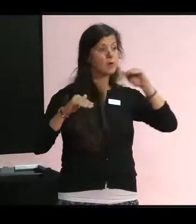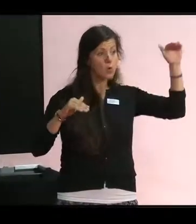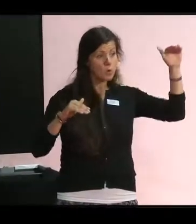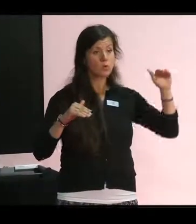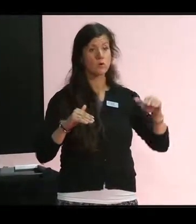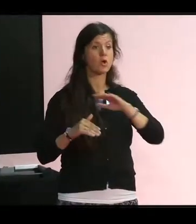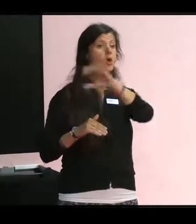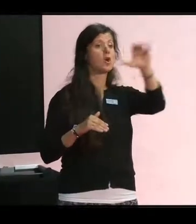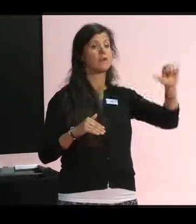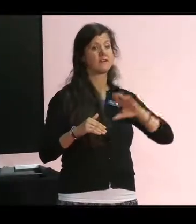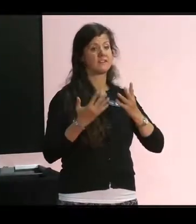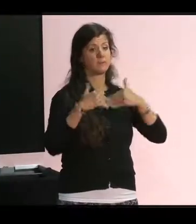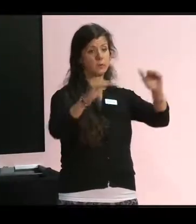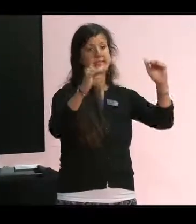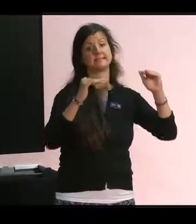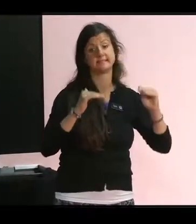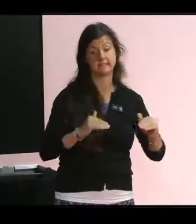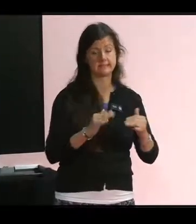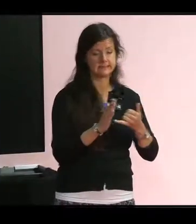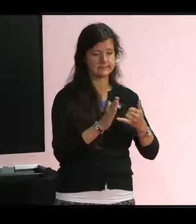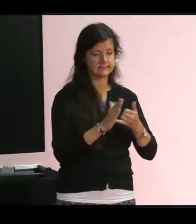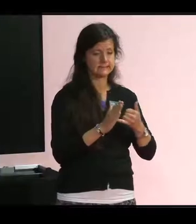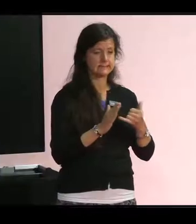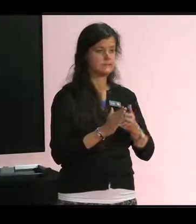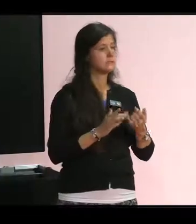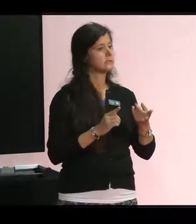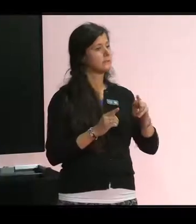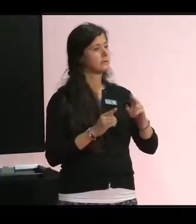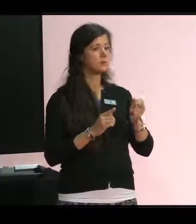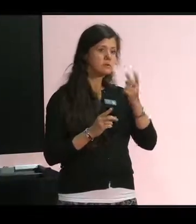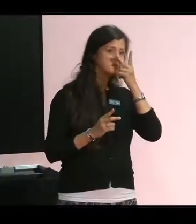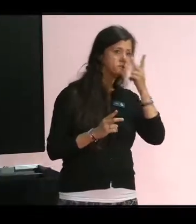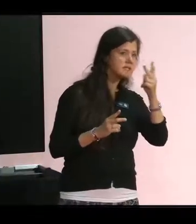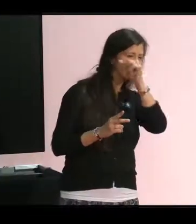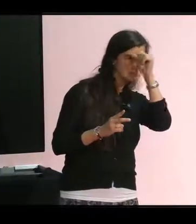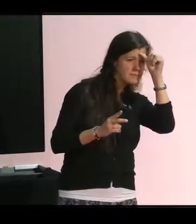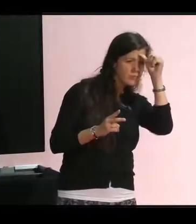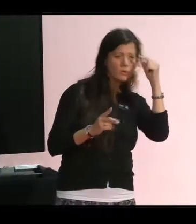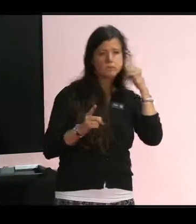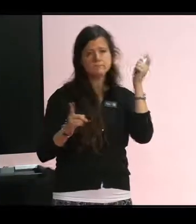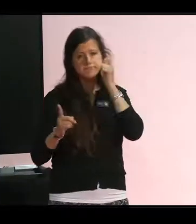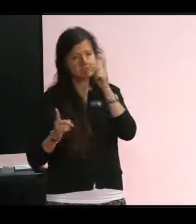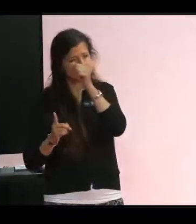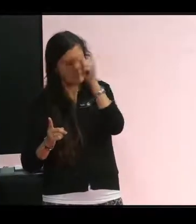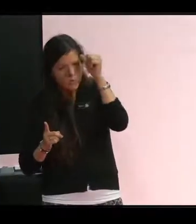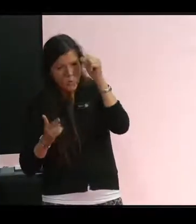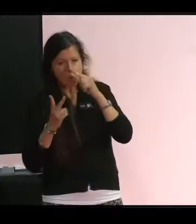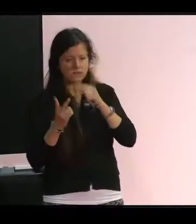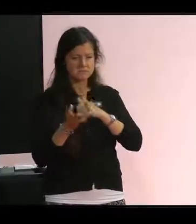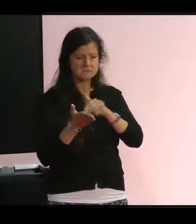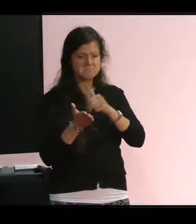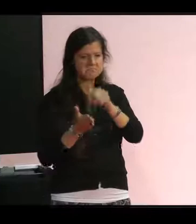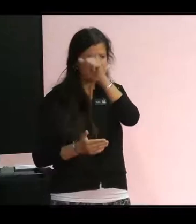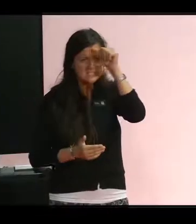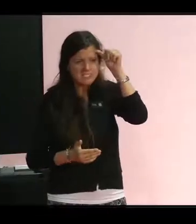Överallt helt enkelt. Och det innebär inte bara att man typ till exempel har svårt att se eller att man har svårt att höra eller svårt att gå eller röra på sig. Utan man